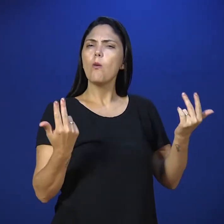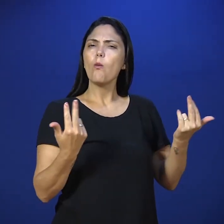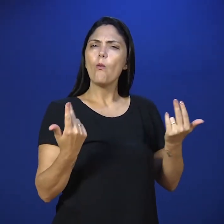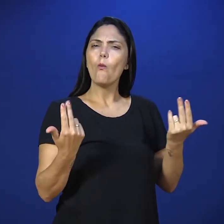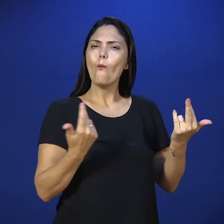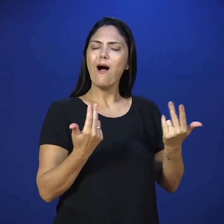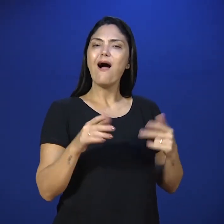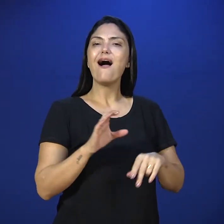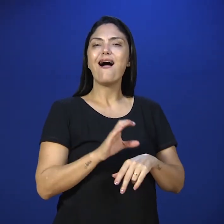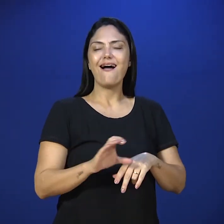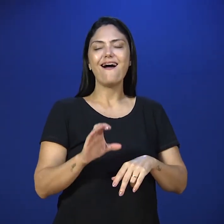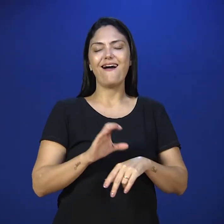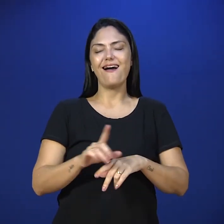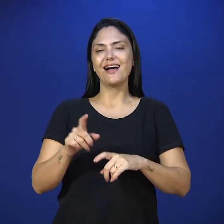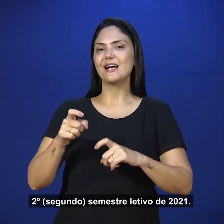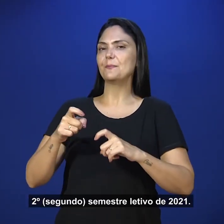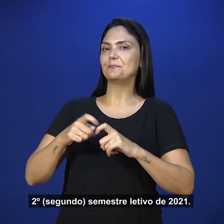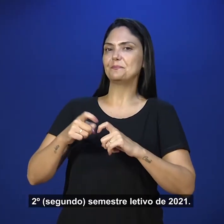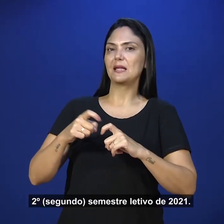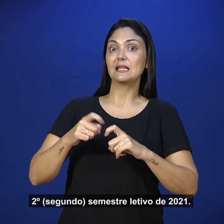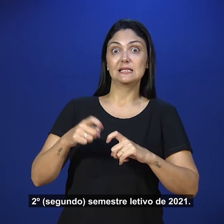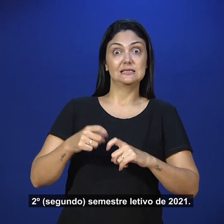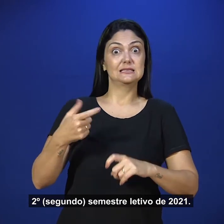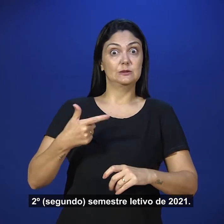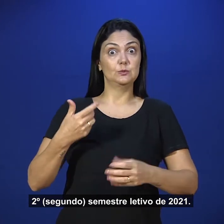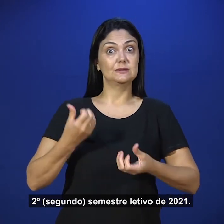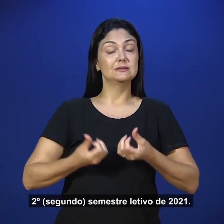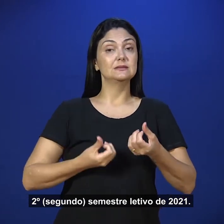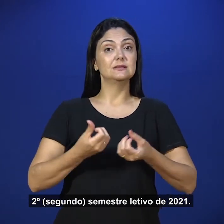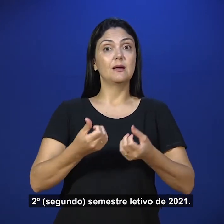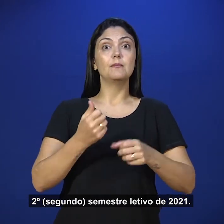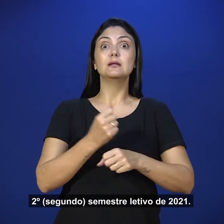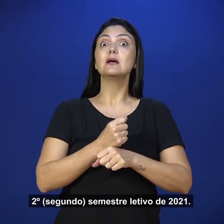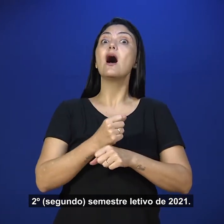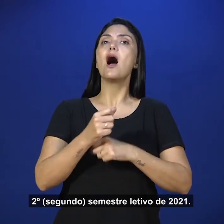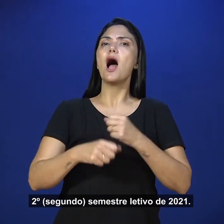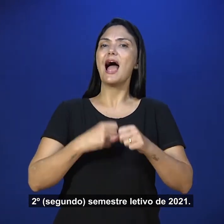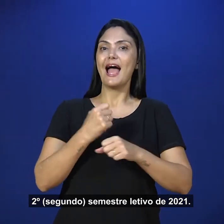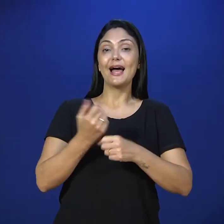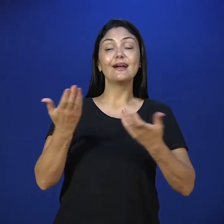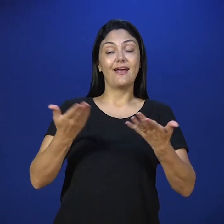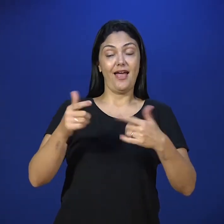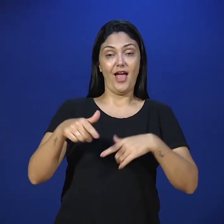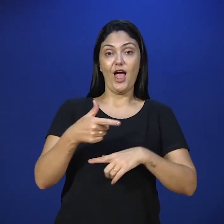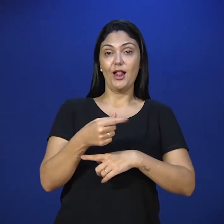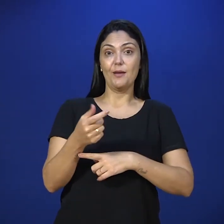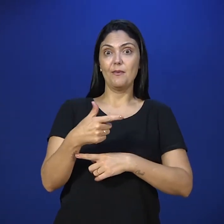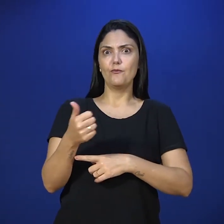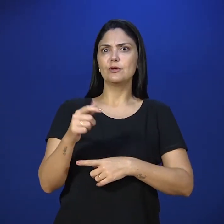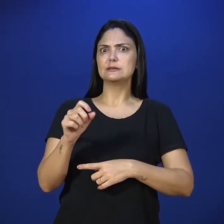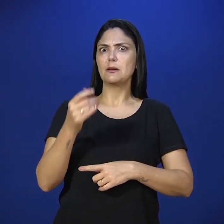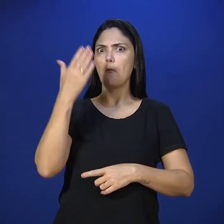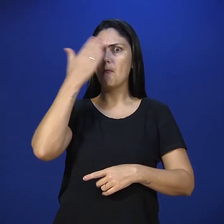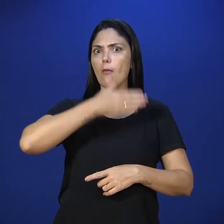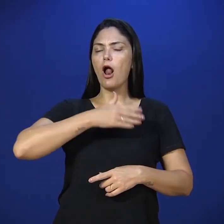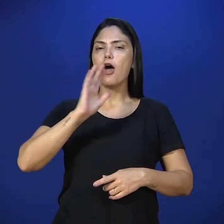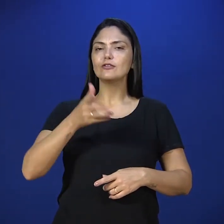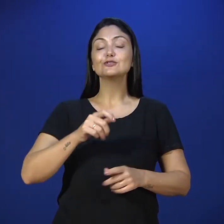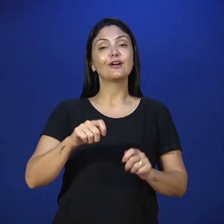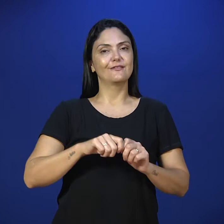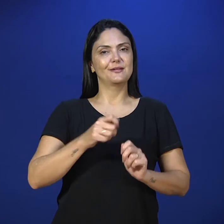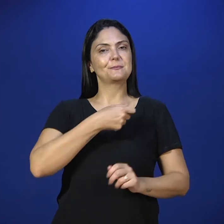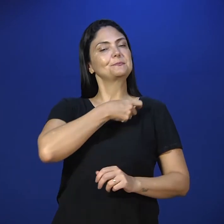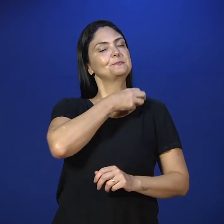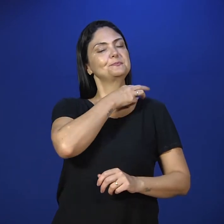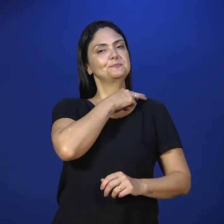curso de graduação em medicina para o segundo semestre do ano letivo de 2021 e comprovar a conclusão do ensino